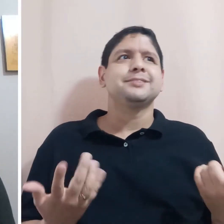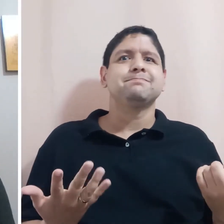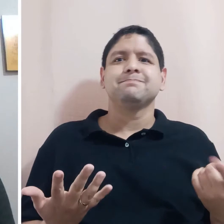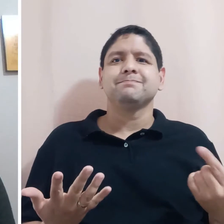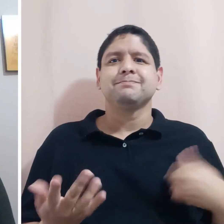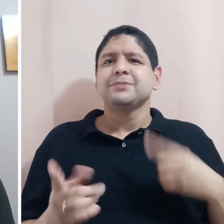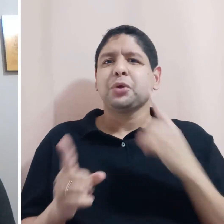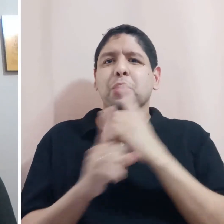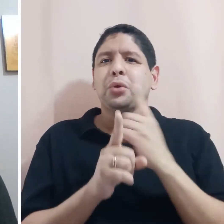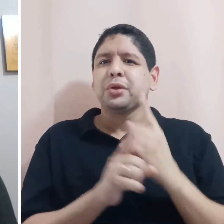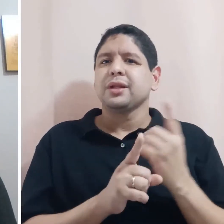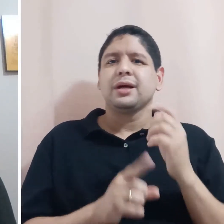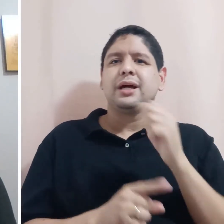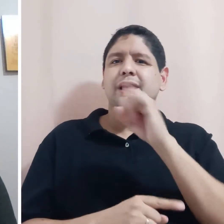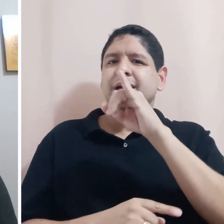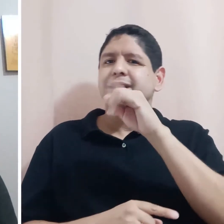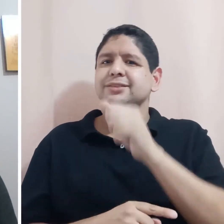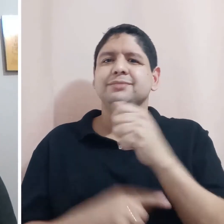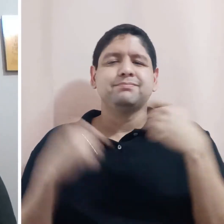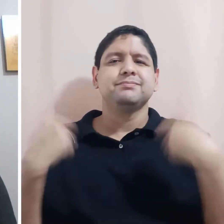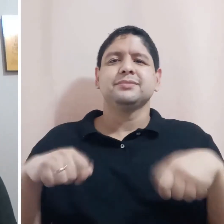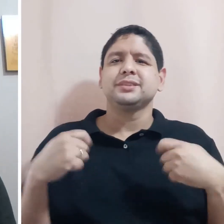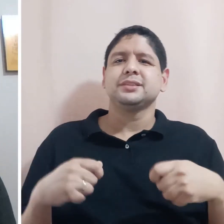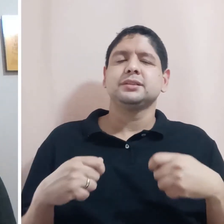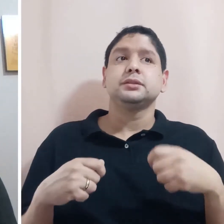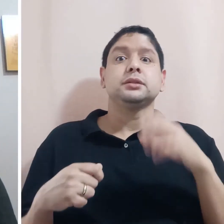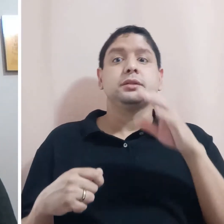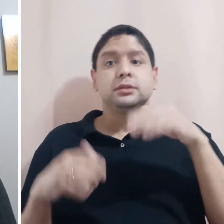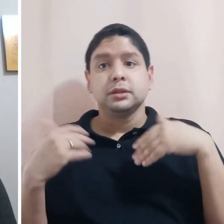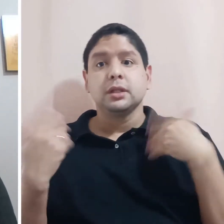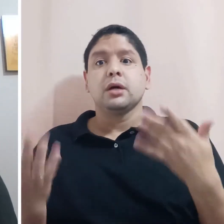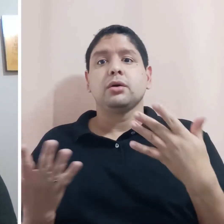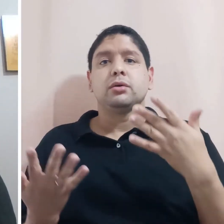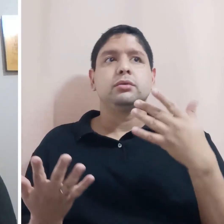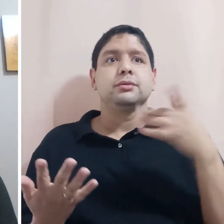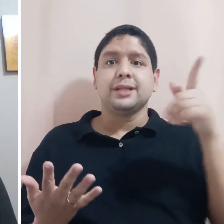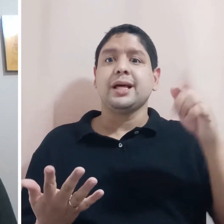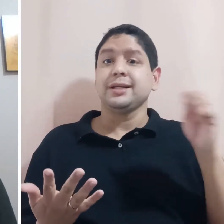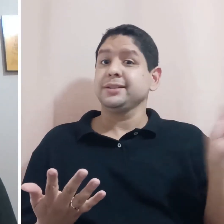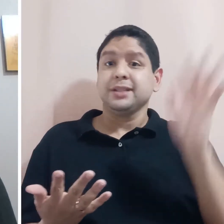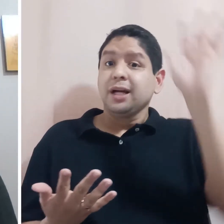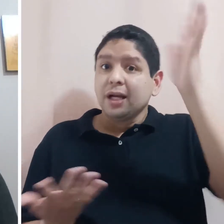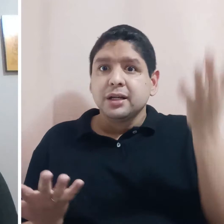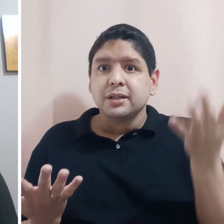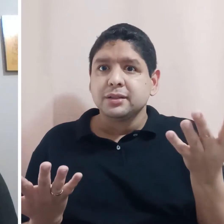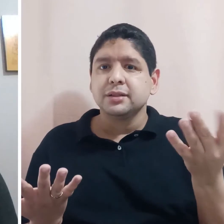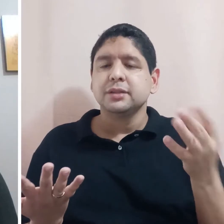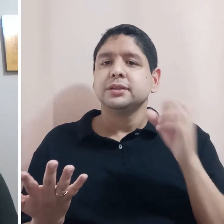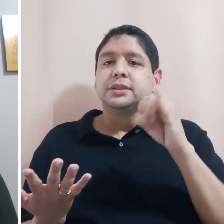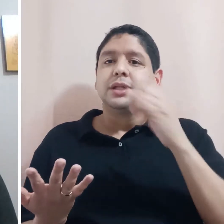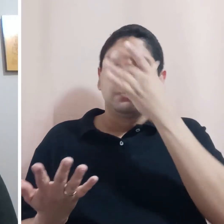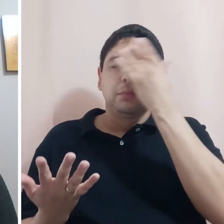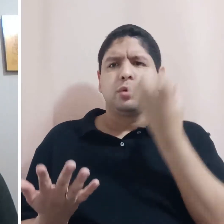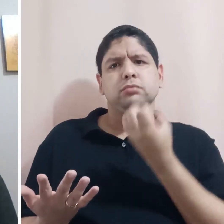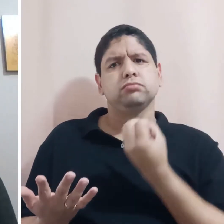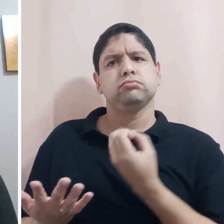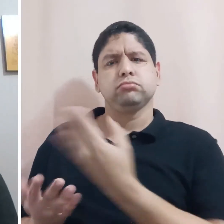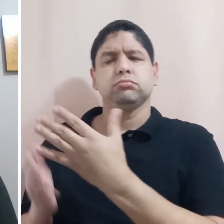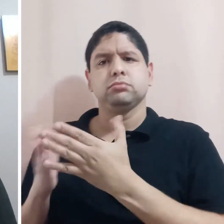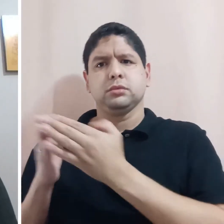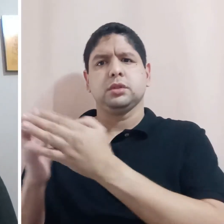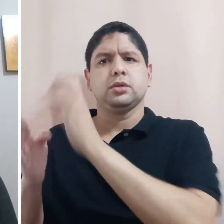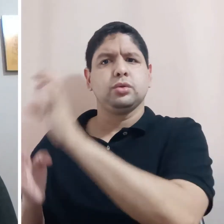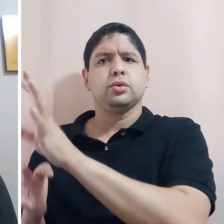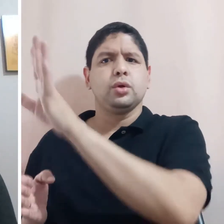muito necessárias, elas acabavam se tornando caras. Então quem vendia essas especiarias ganhava muito, lucrava muito